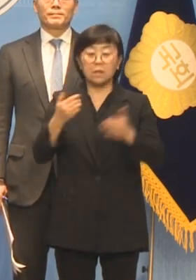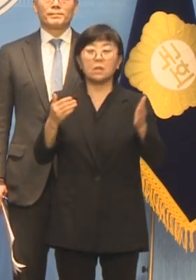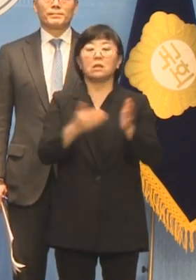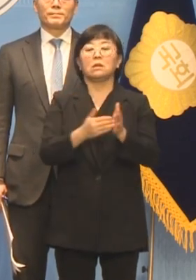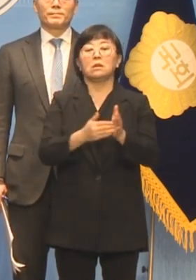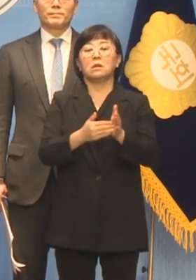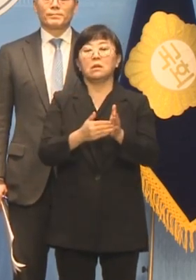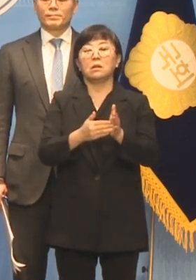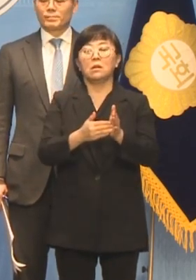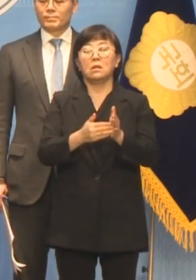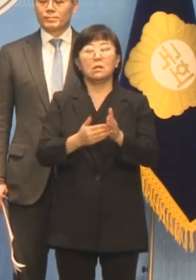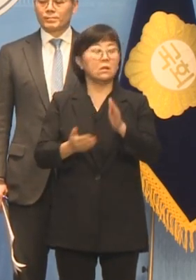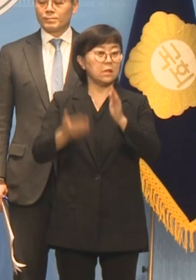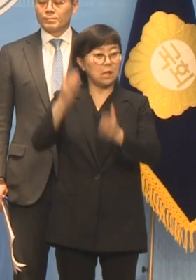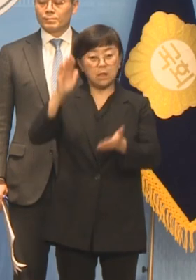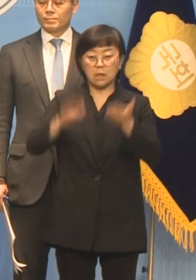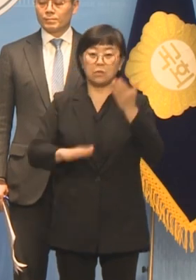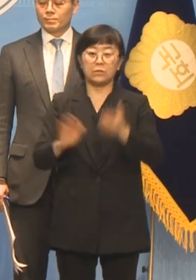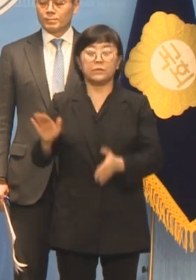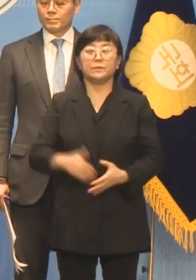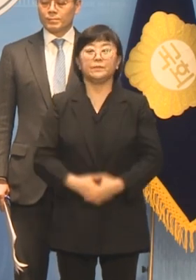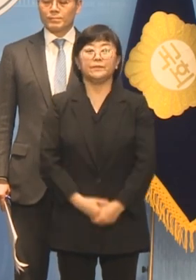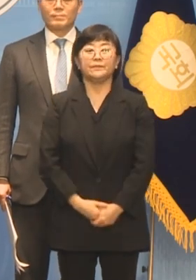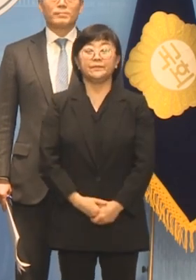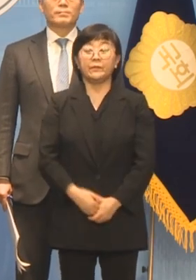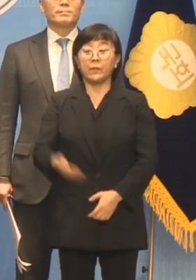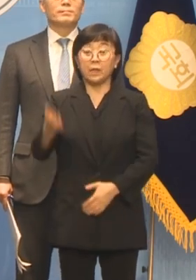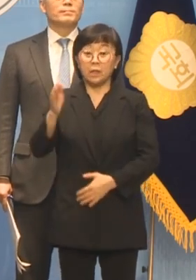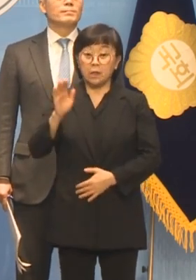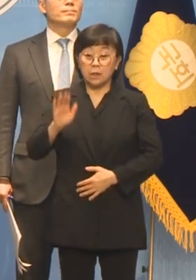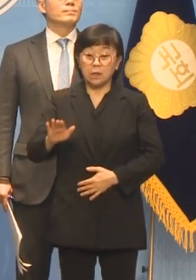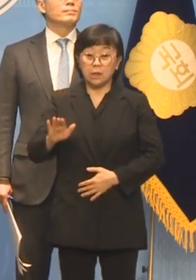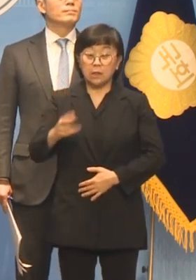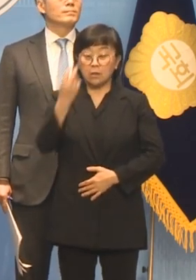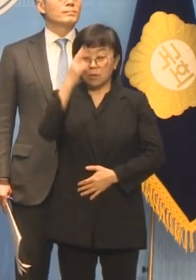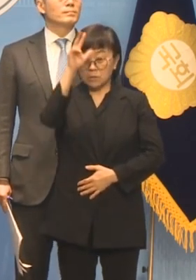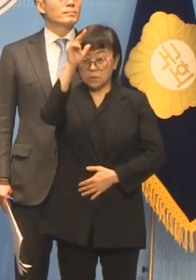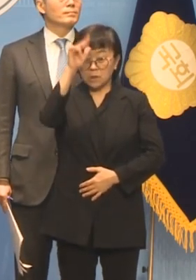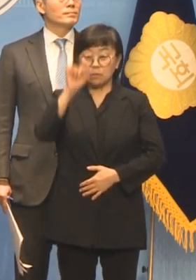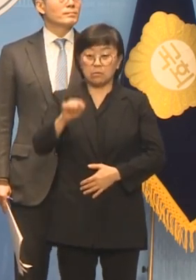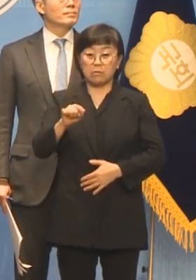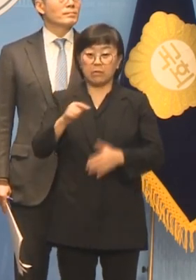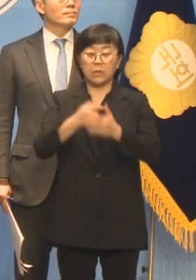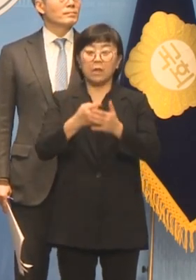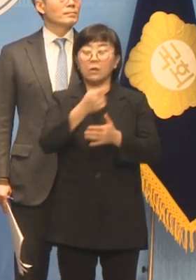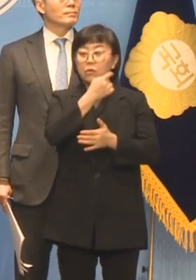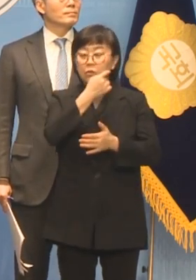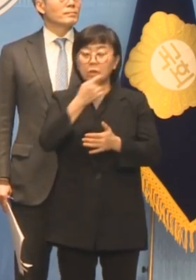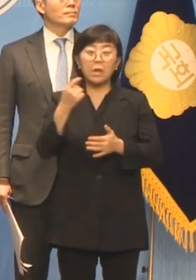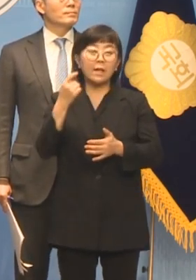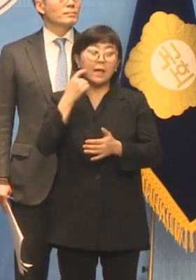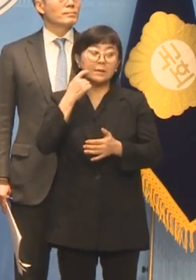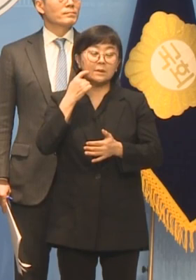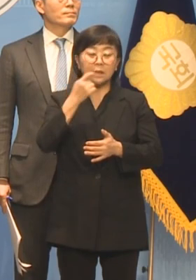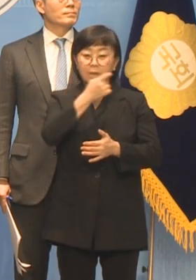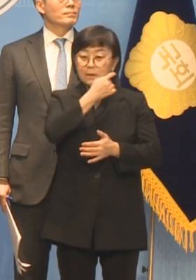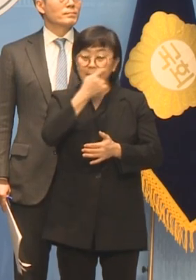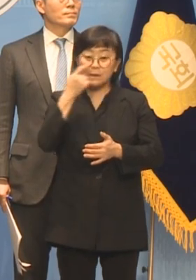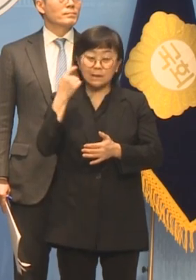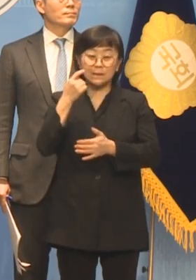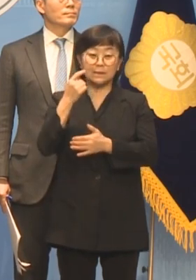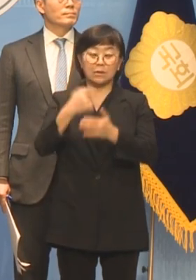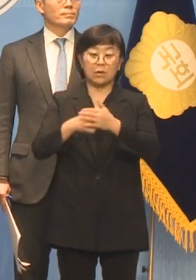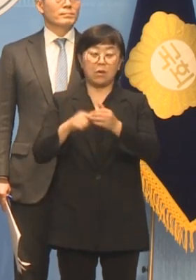것, 그 이상도 그 이하도 아닙니다. 그럼에도 불구하고 검찰은 이를 위증교사라고 만들어내고 있는